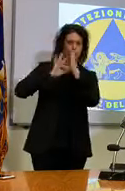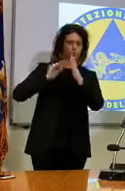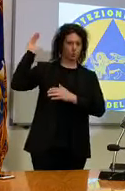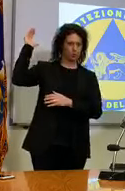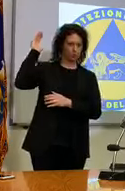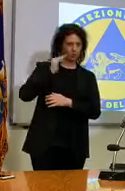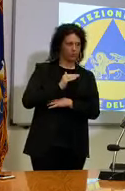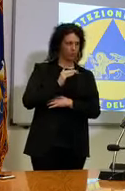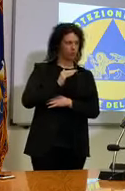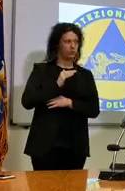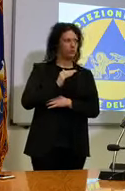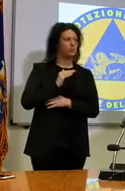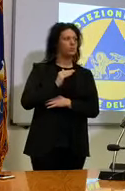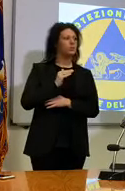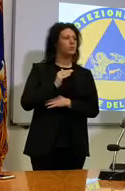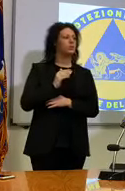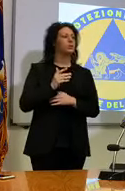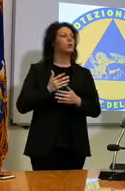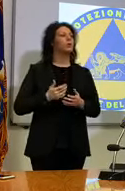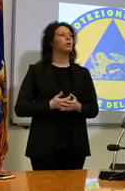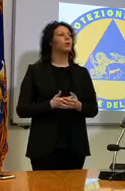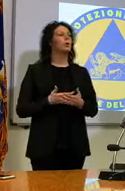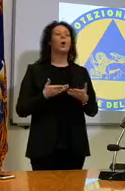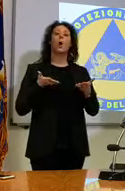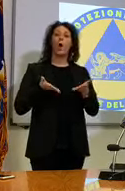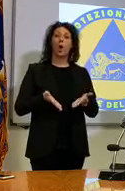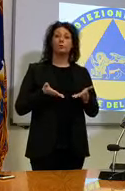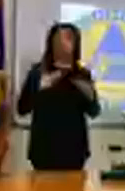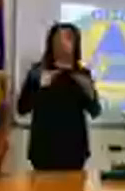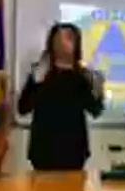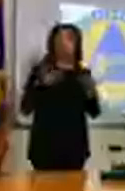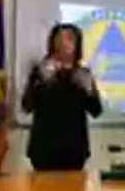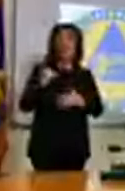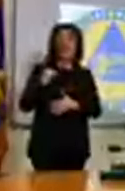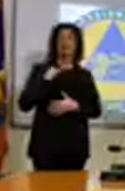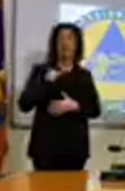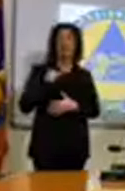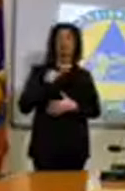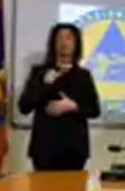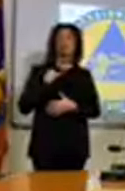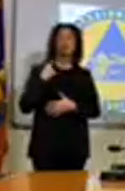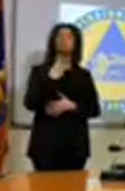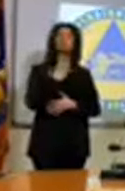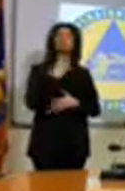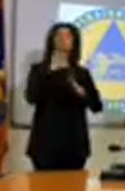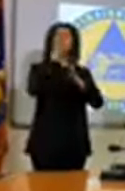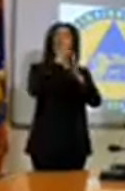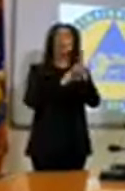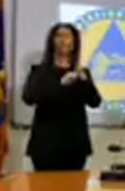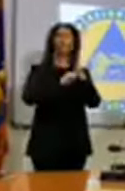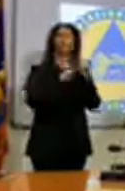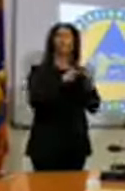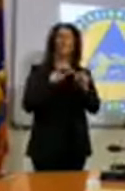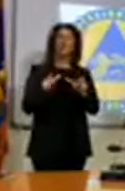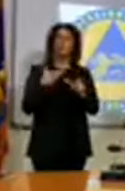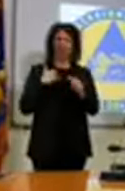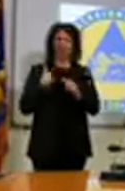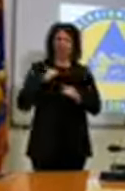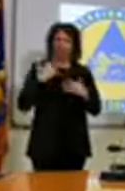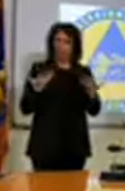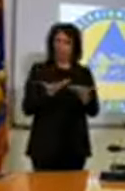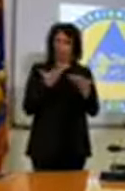aspettiamo, non dico il testo dell'ordinanza, però qualche Ma anticipazione. anticipazioni ve l'ho già dette, sicuramente, guardate, stiamo facendo una